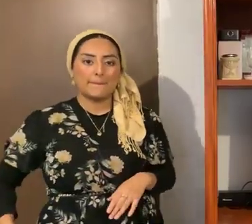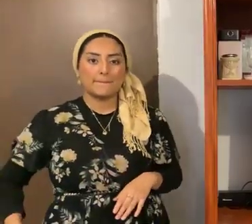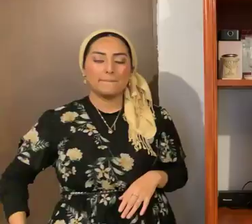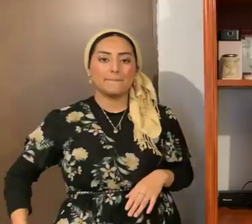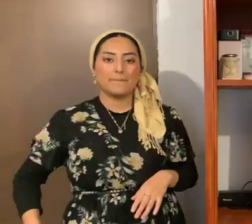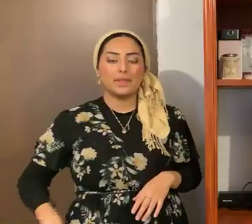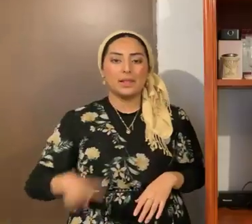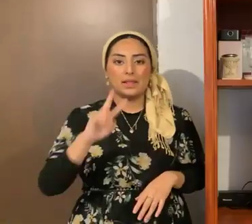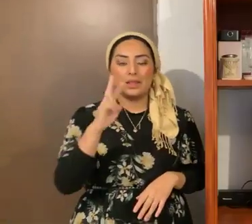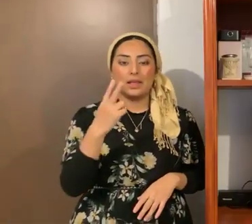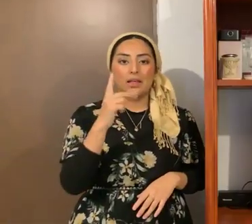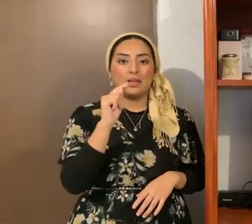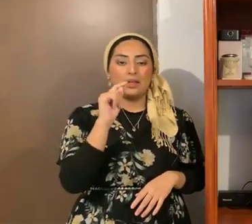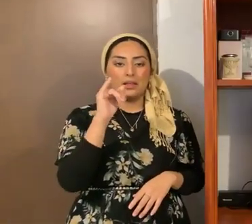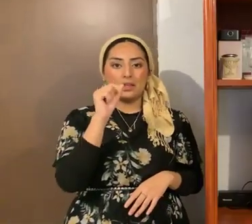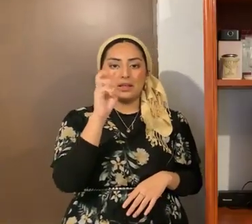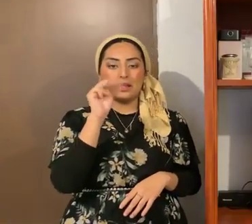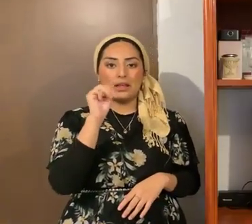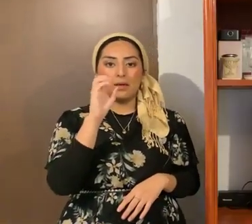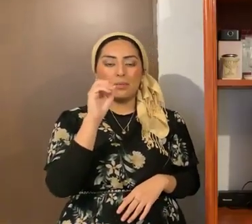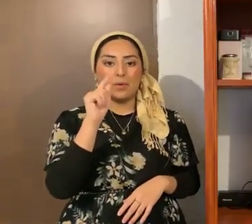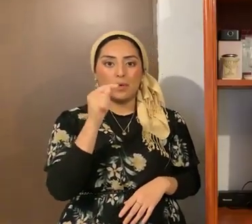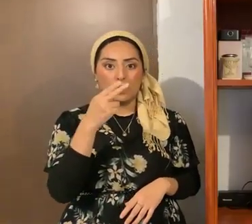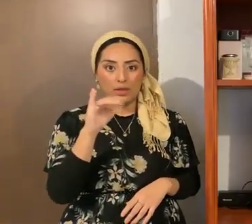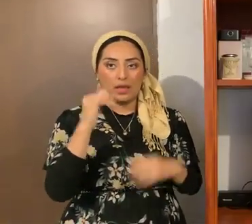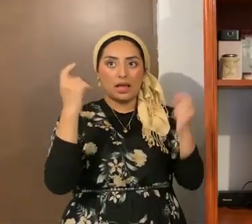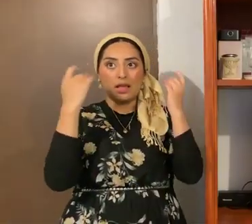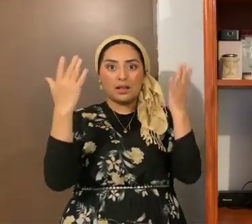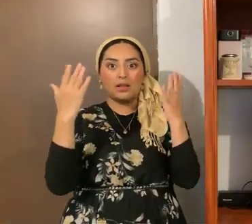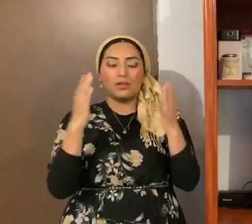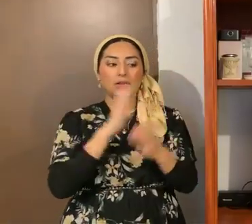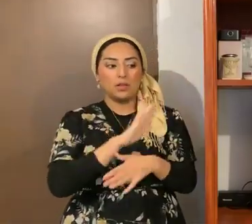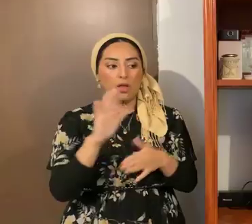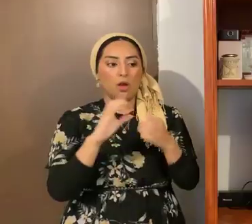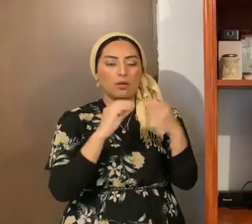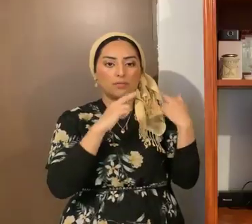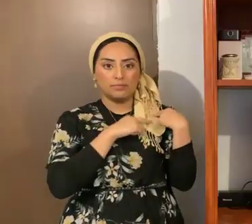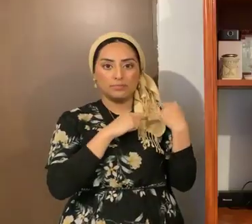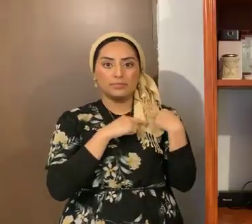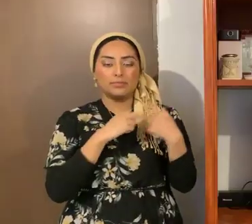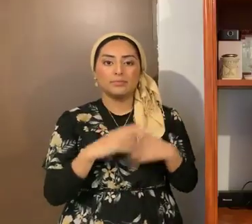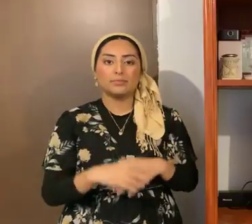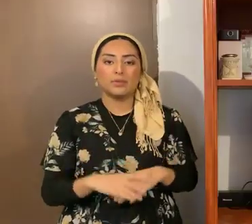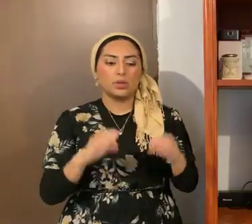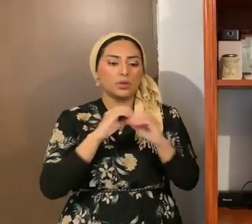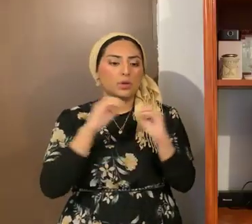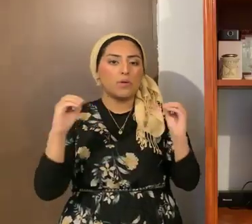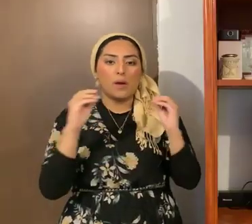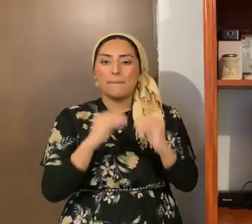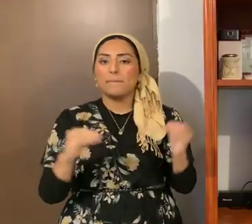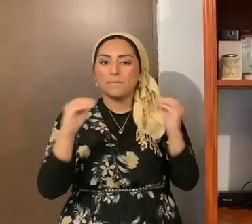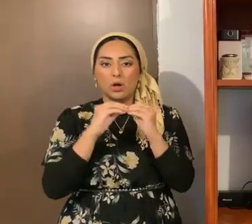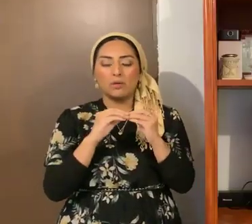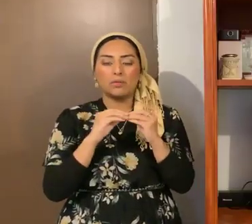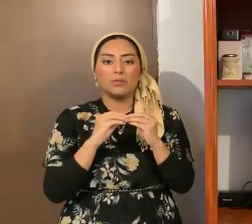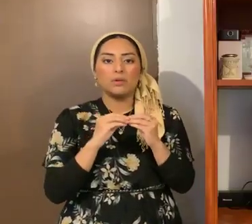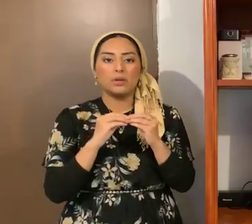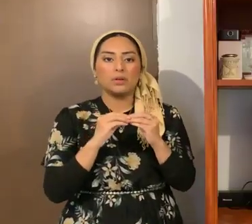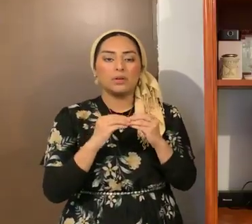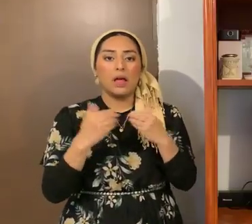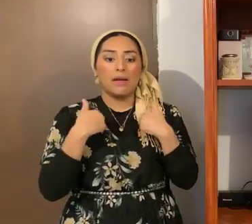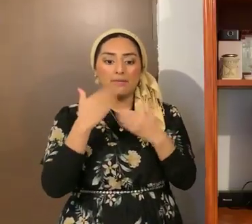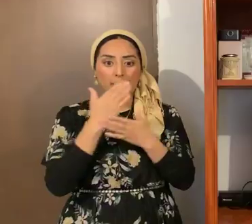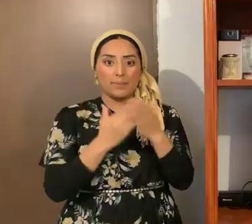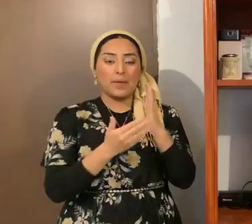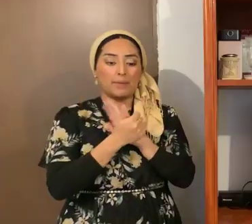2 de Timoteo. Aleluya. Cada quien en su puesto. Nadie es más. El hecho de que haya talentos